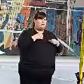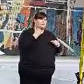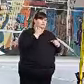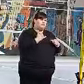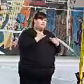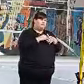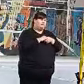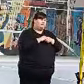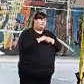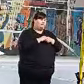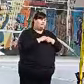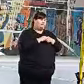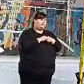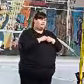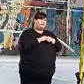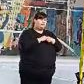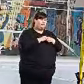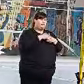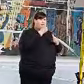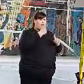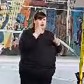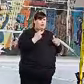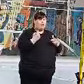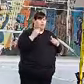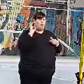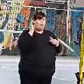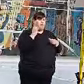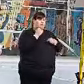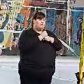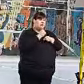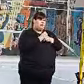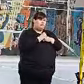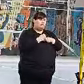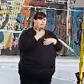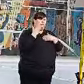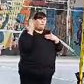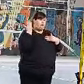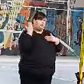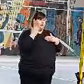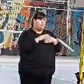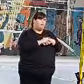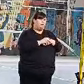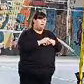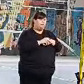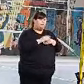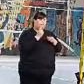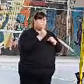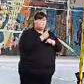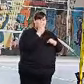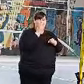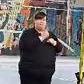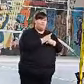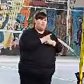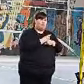puede hacer. Siempre dejando de lado las oportunidades. El no puedo, el no me sale, el no quiero.